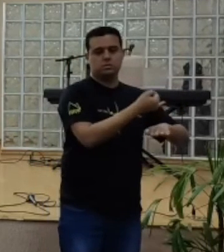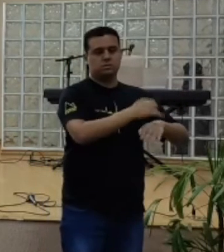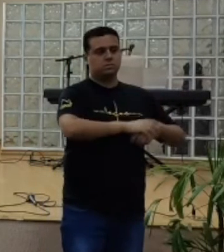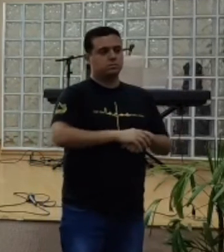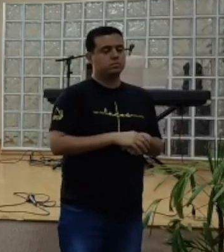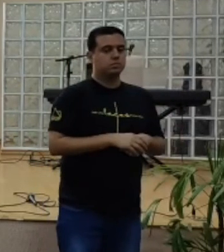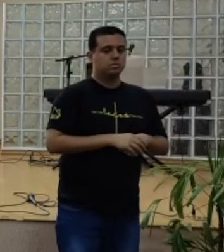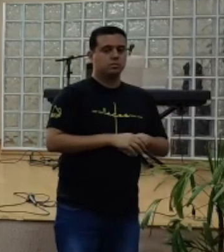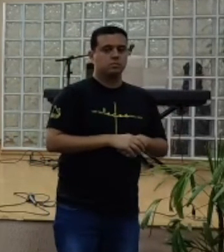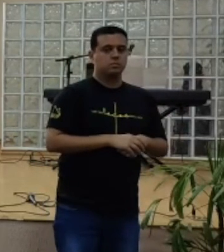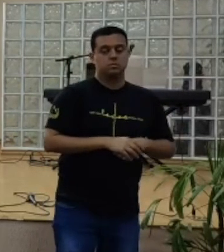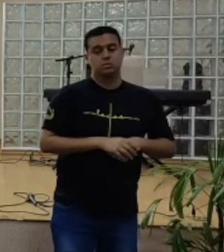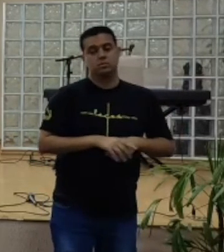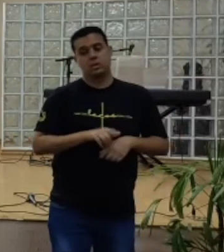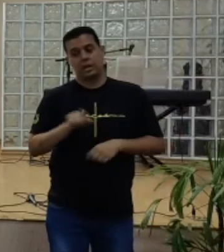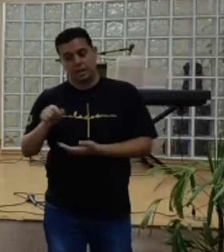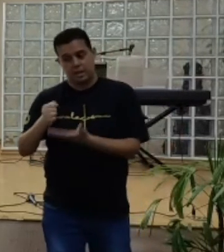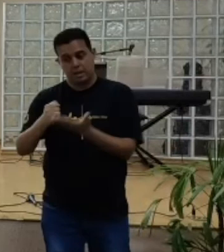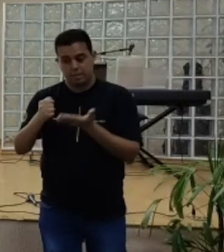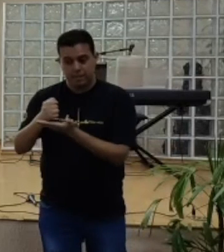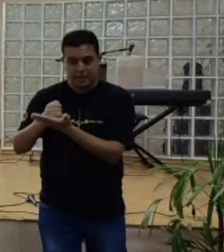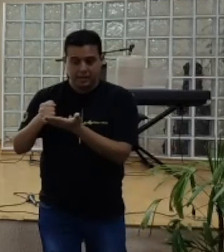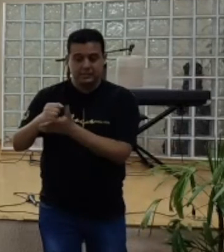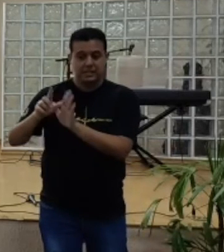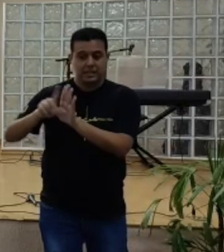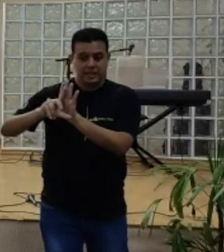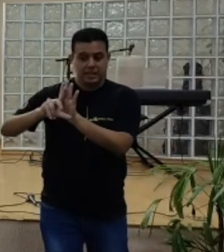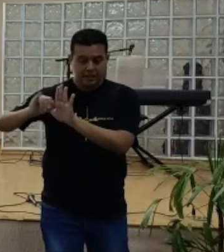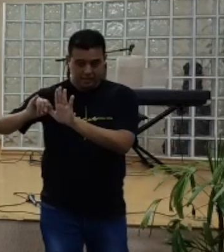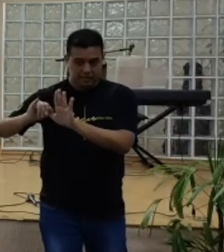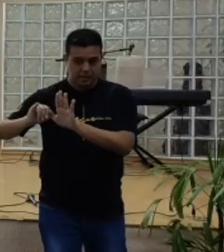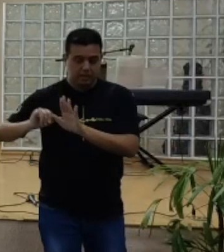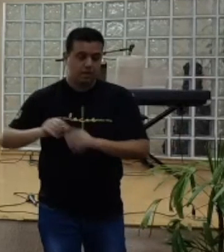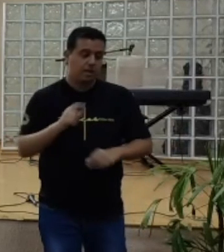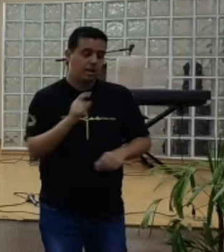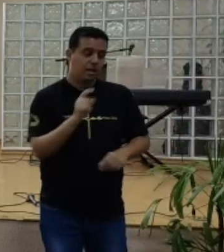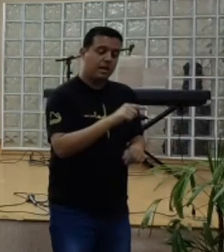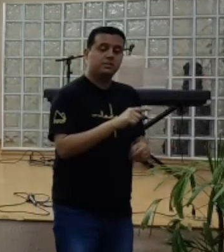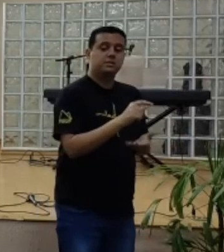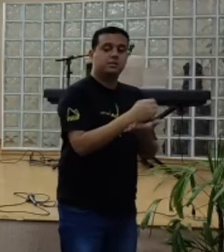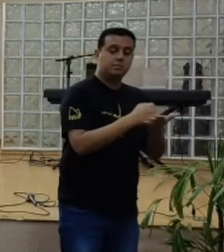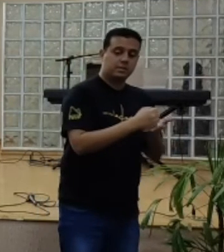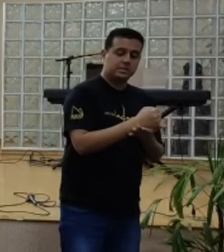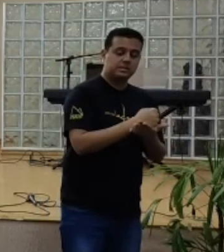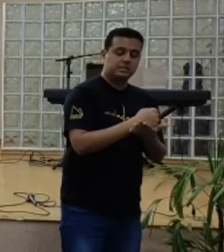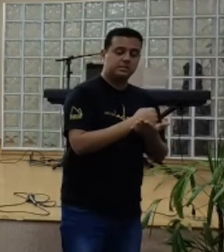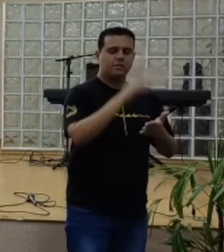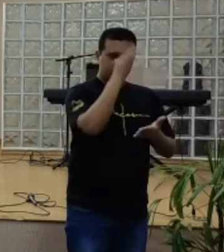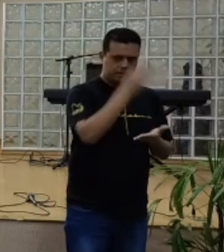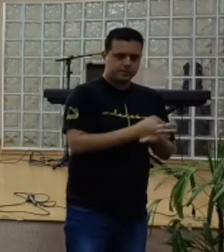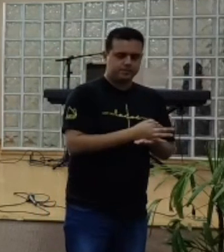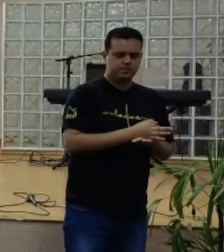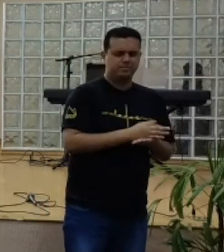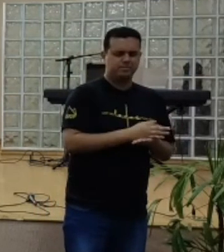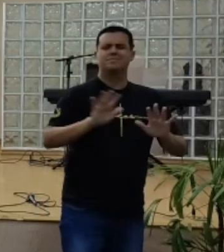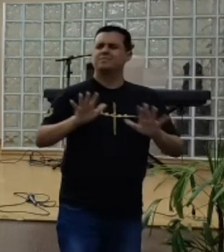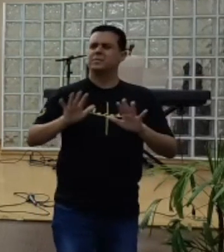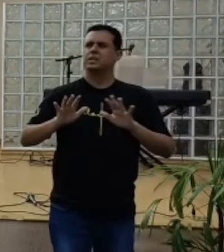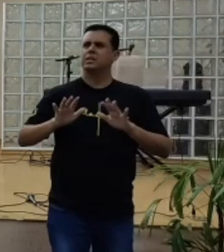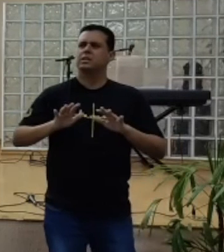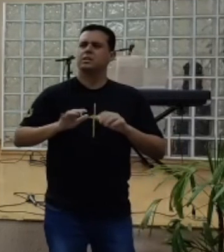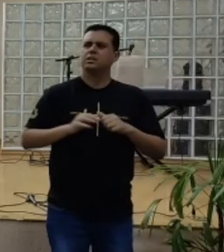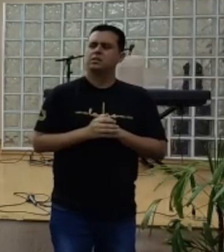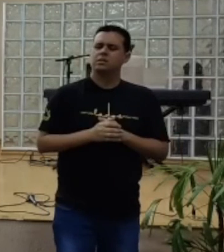outra é baseada na fé. Aí ele fala assim, mas a Jerusalém atual é o judaísmo. Ele